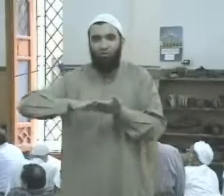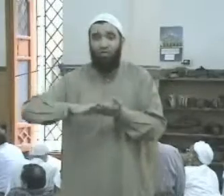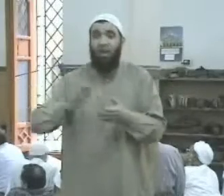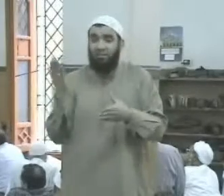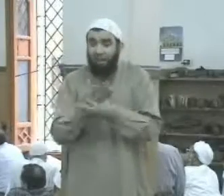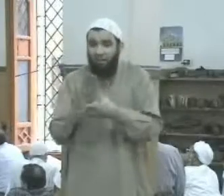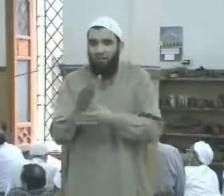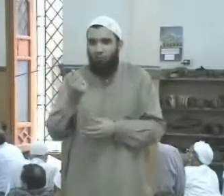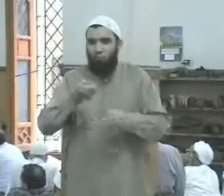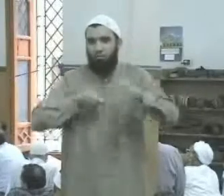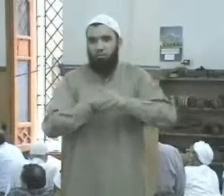لم يكتسب مهارة واحدة،